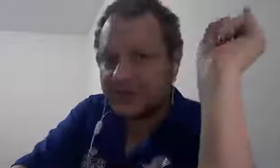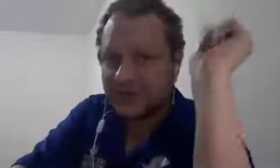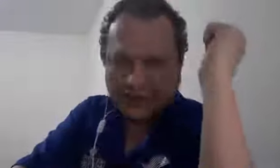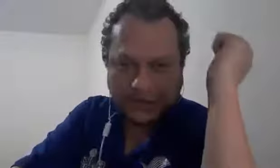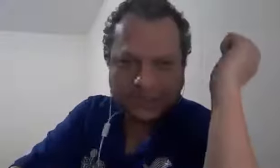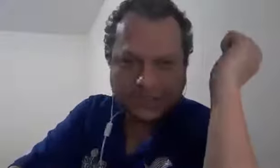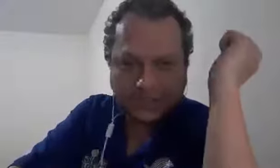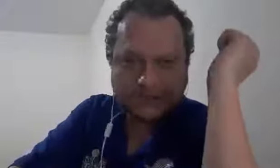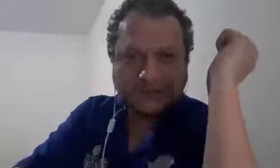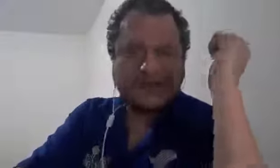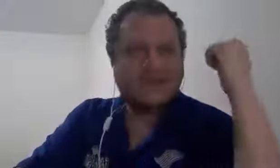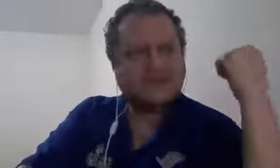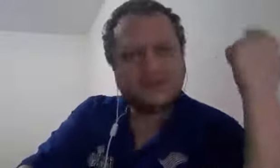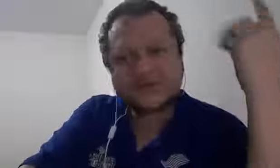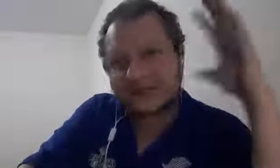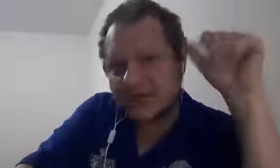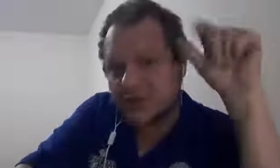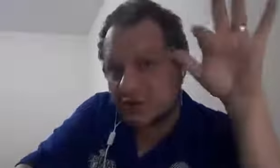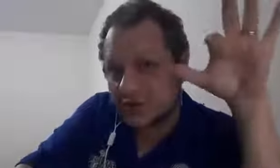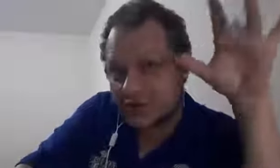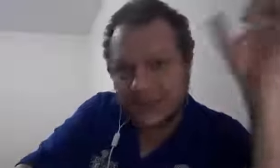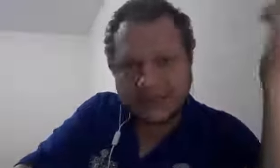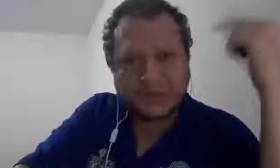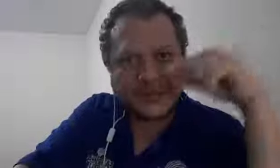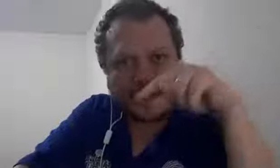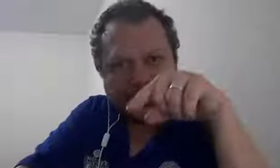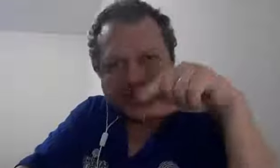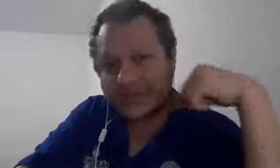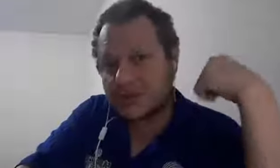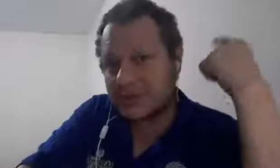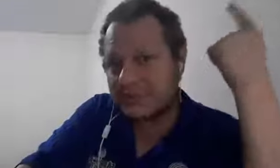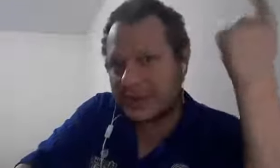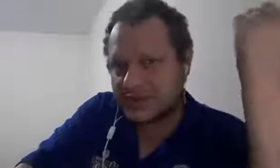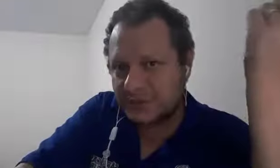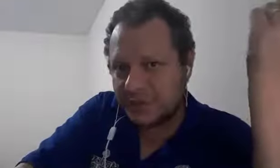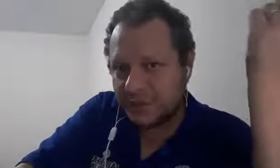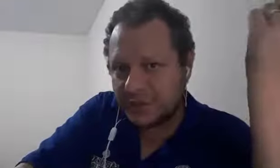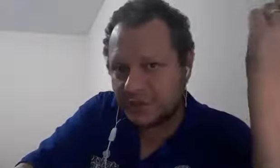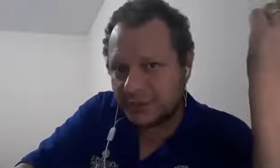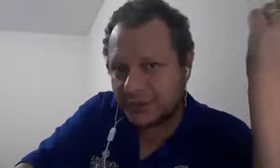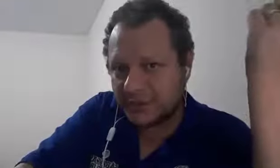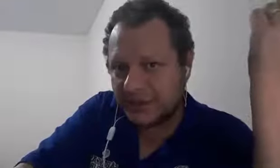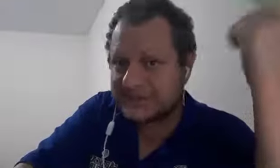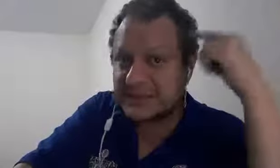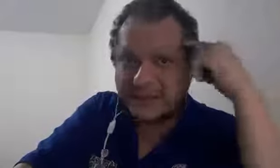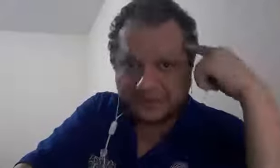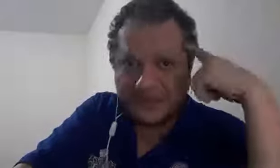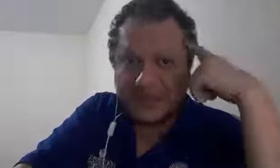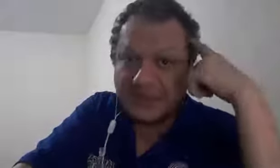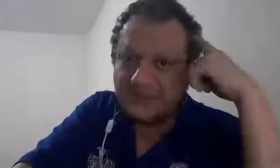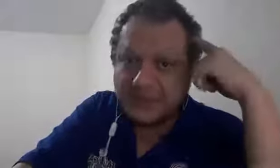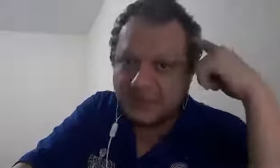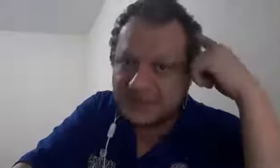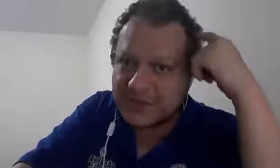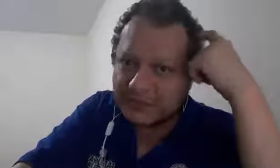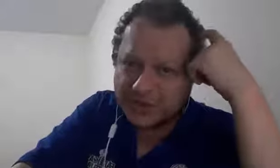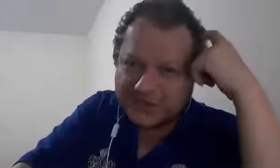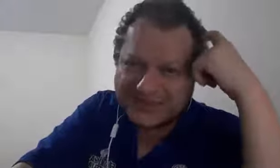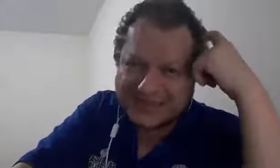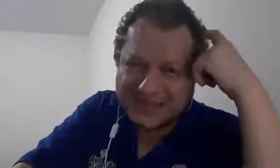da oral auditiva. Vimos que datilologia não é Libras, é só um empréstimo linguístico do português, né? Vimos que português